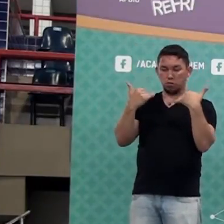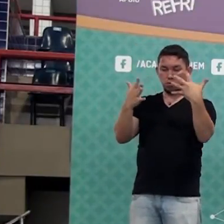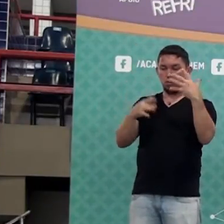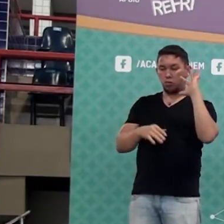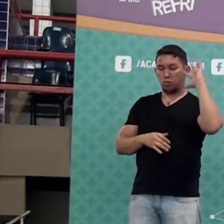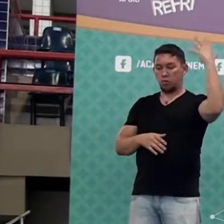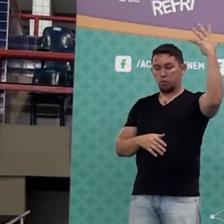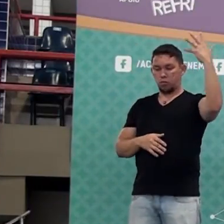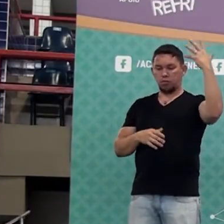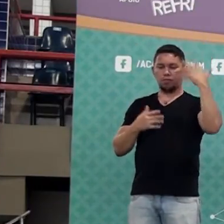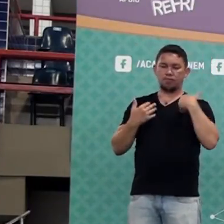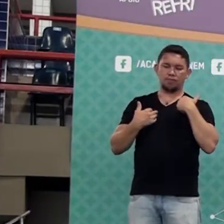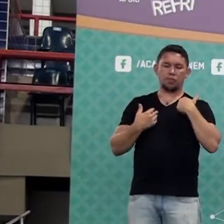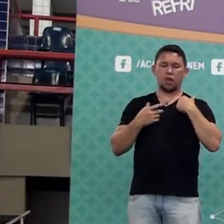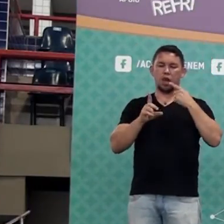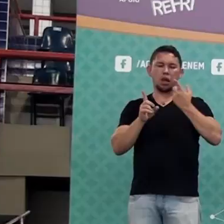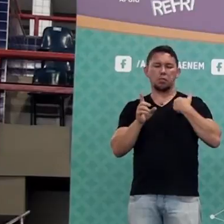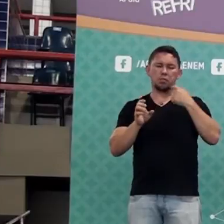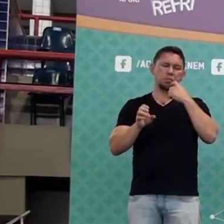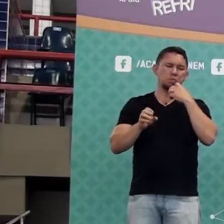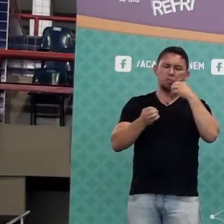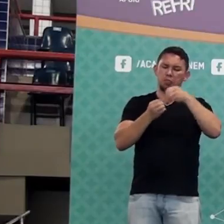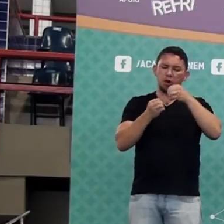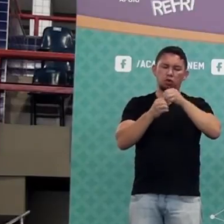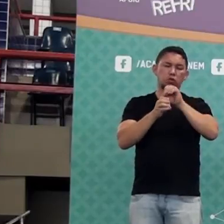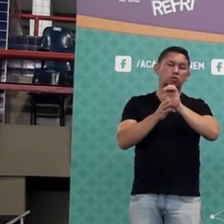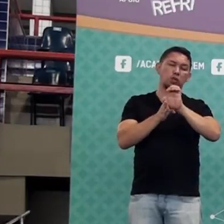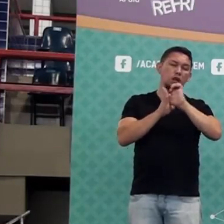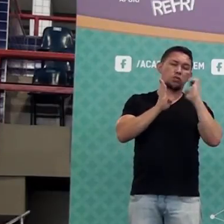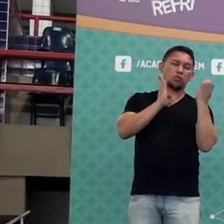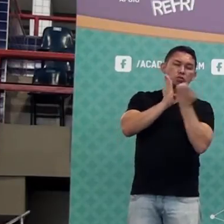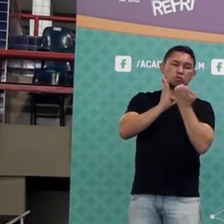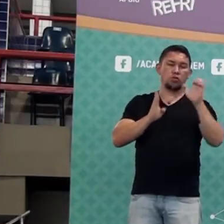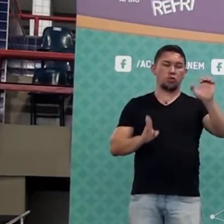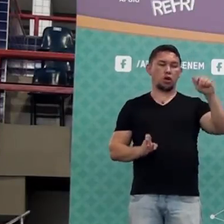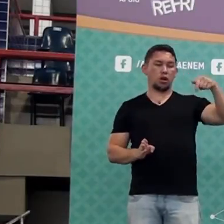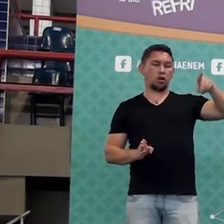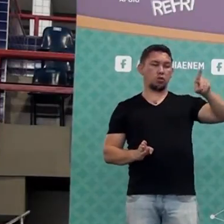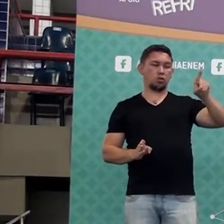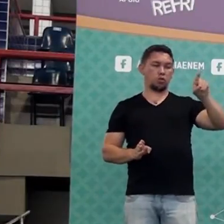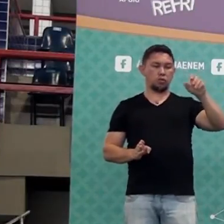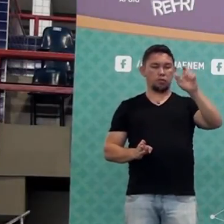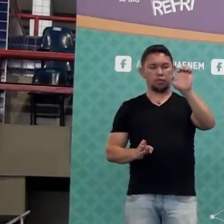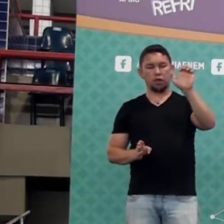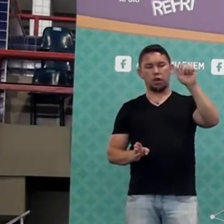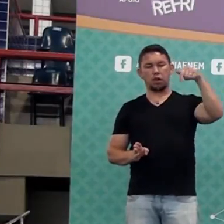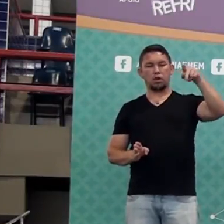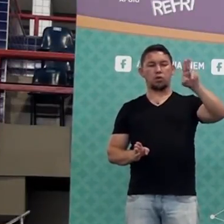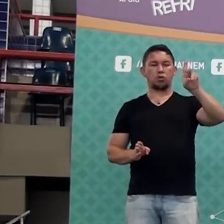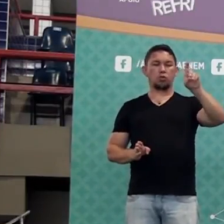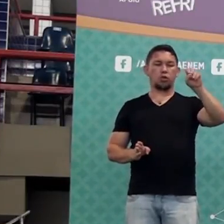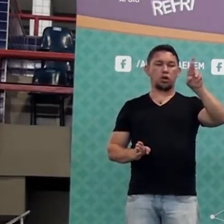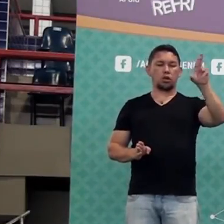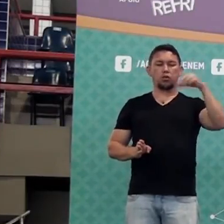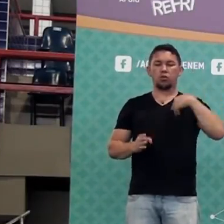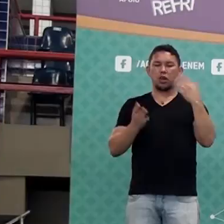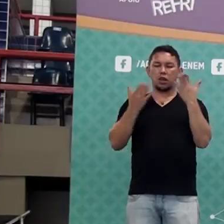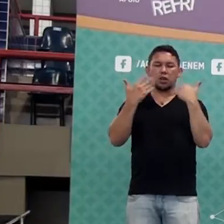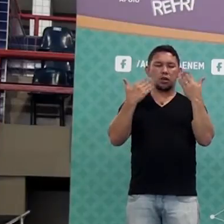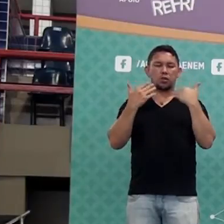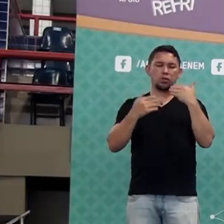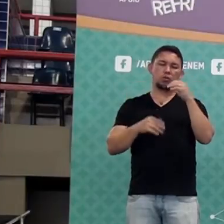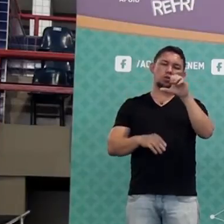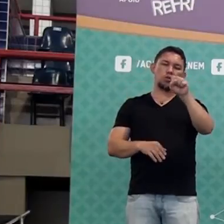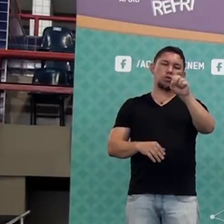certo em zonas tropicais, que é o caso do Brasil. Lá nos Estados Unidos e na União Europeia, qual é o tipo de clima?